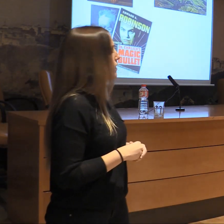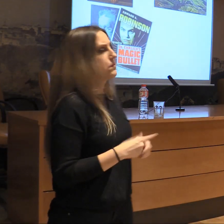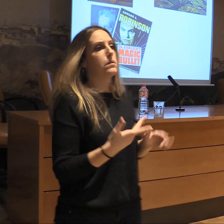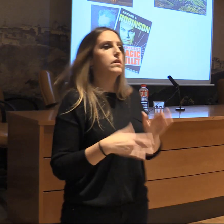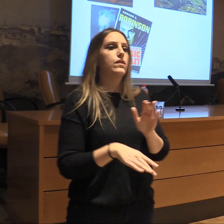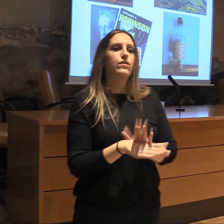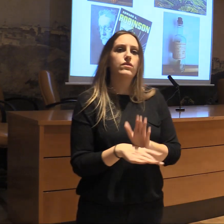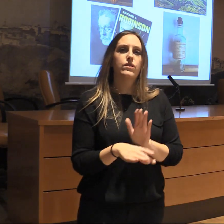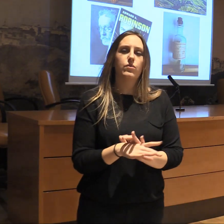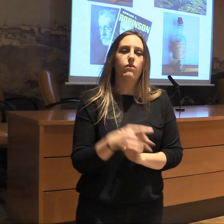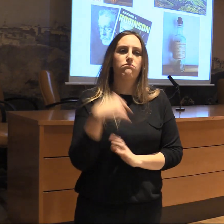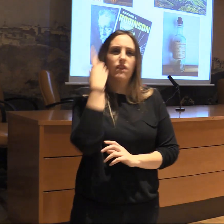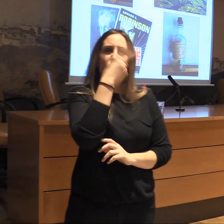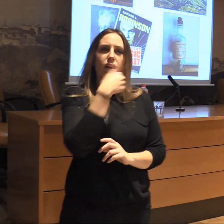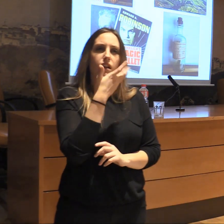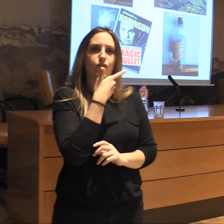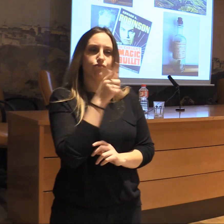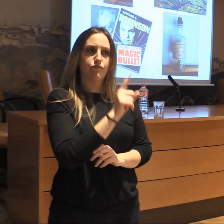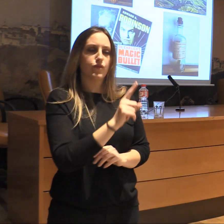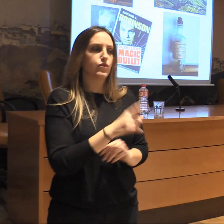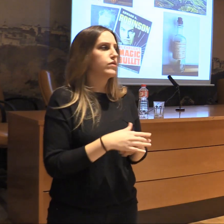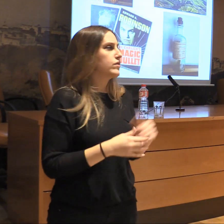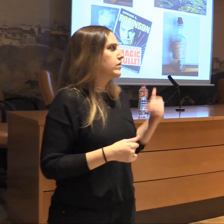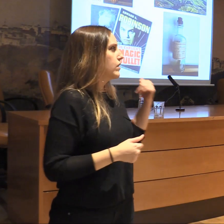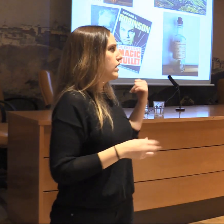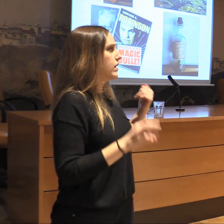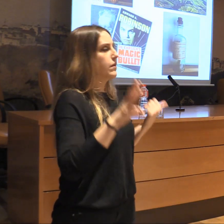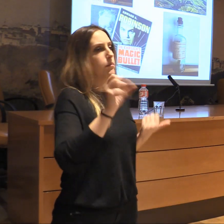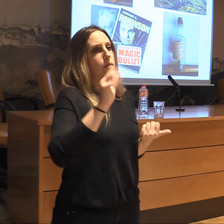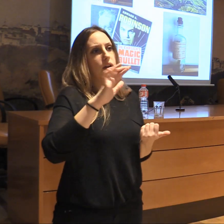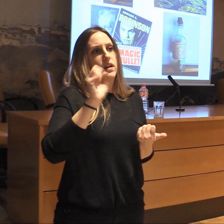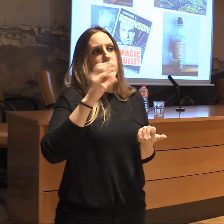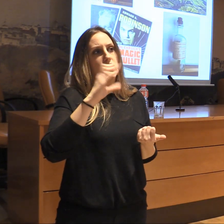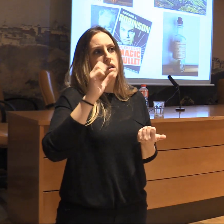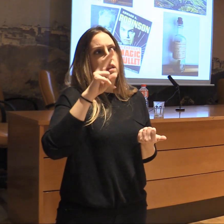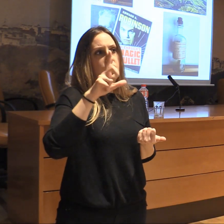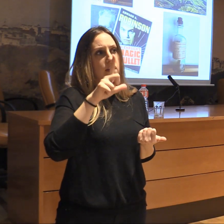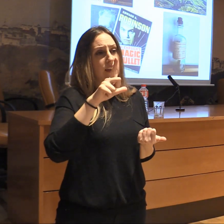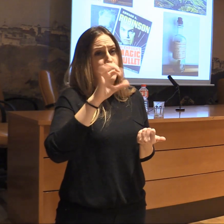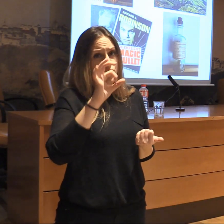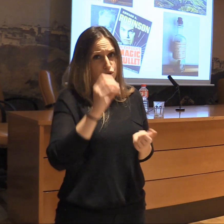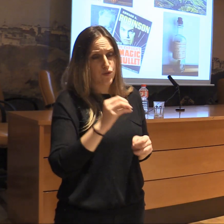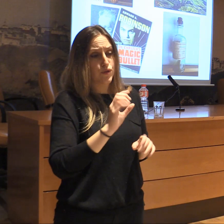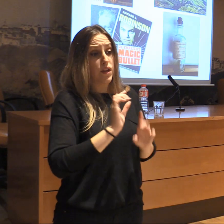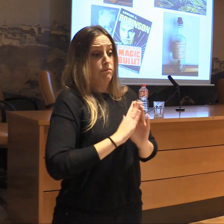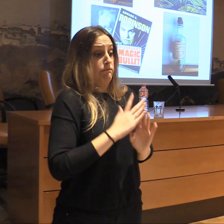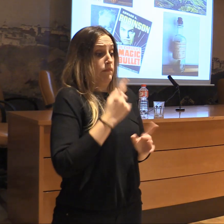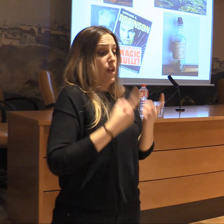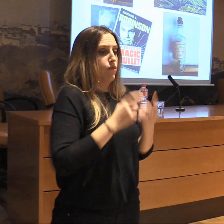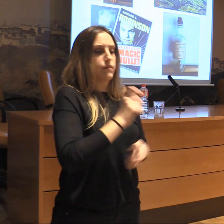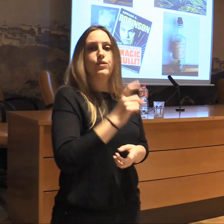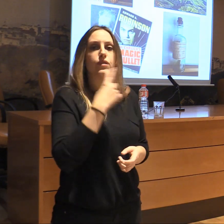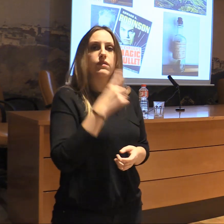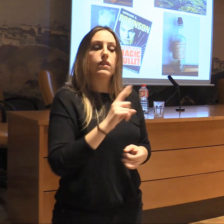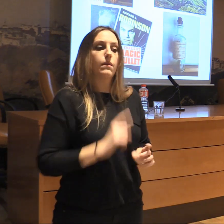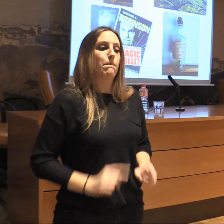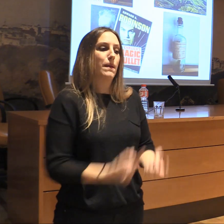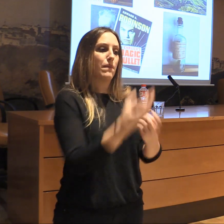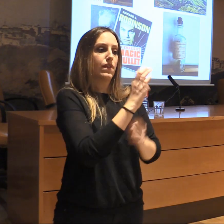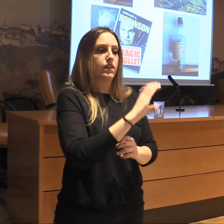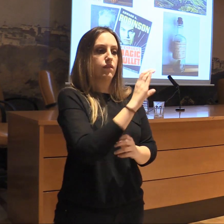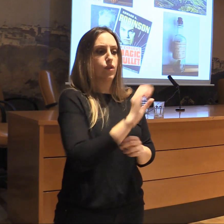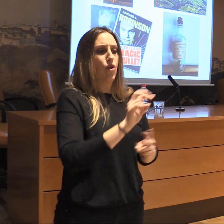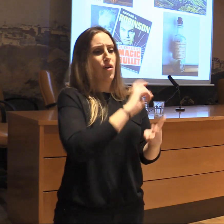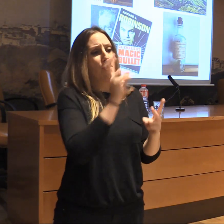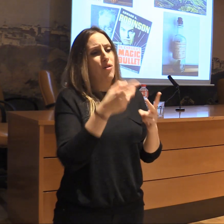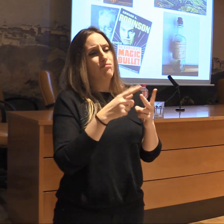arsénico. Tenemos aquí a Paracelso, según algunos el primer científico, según otros un